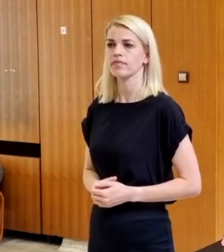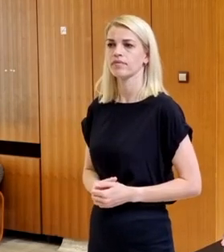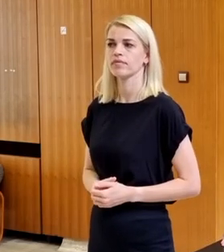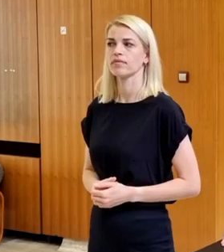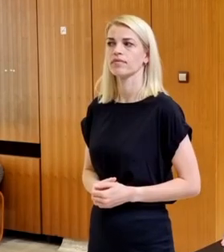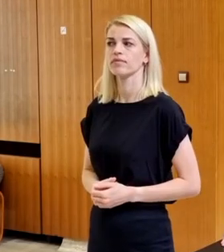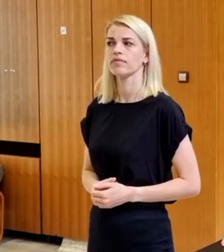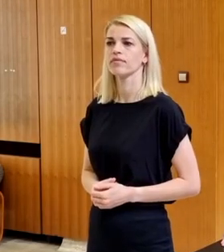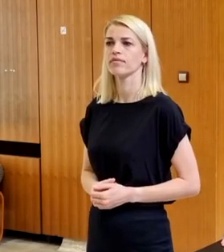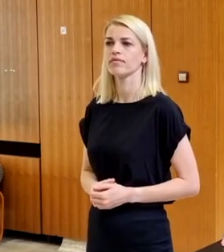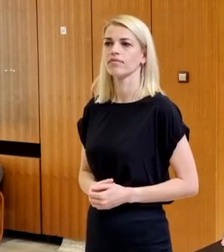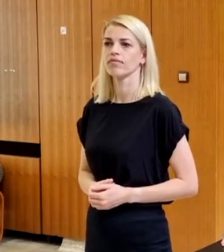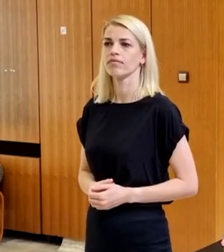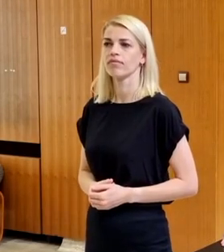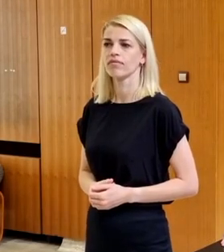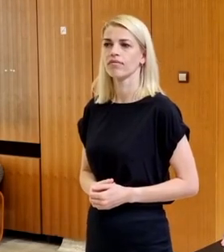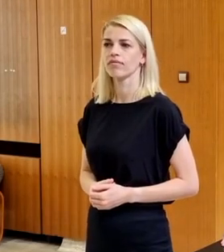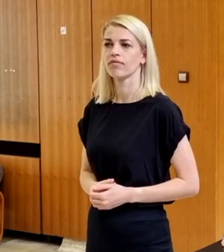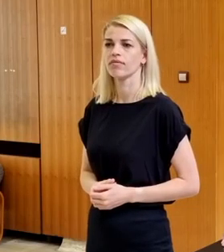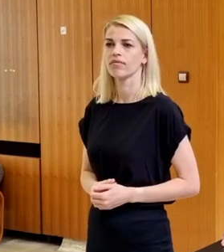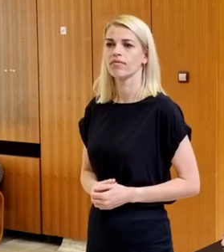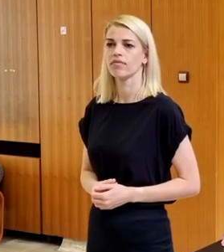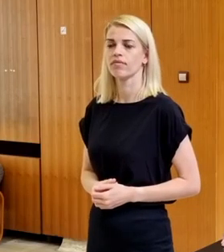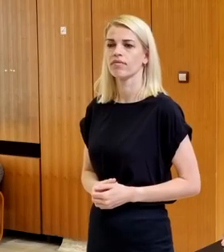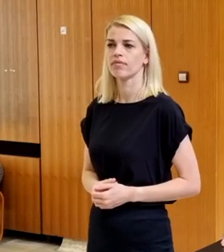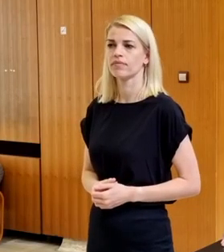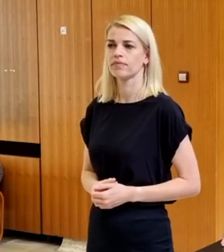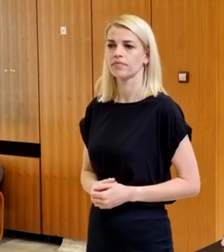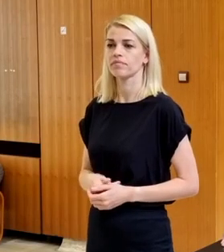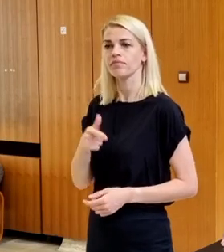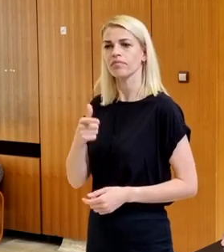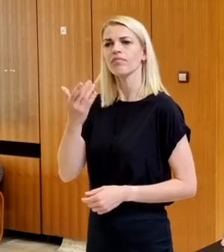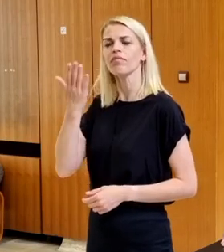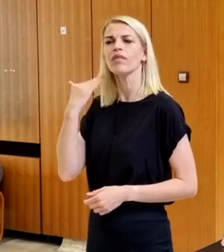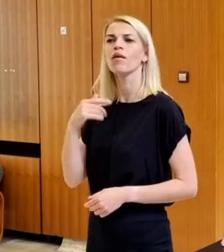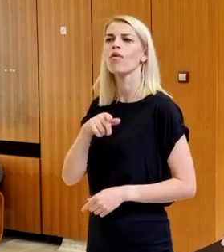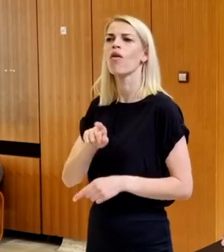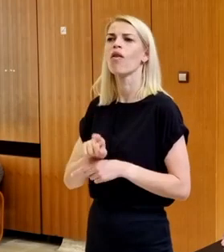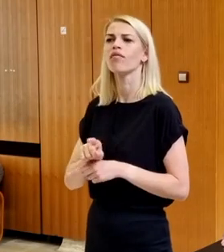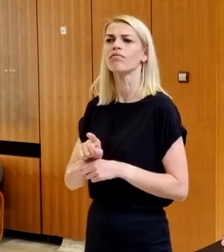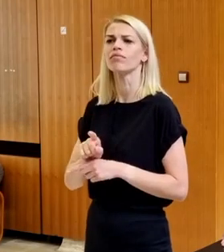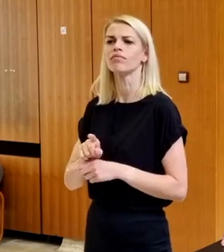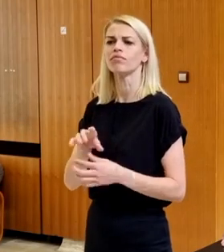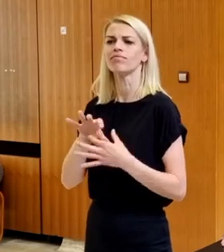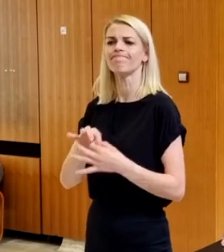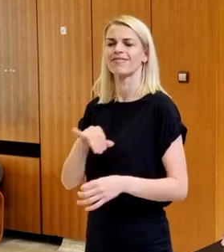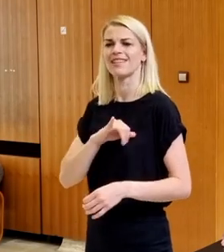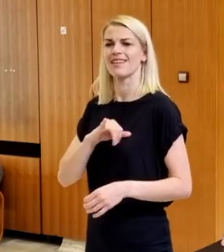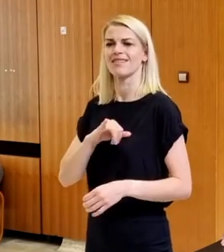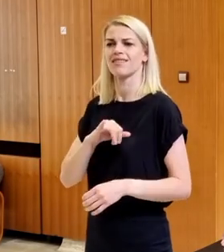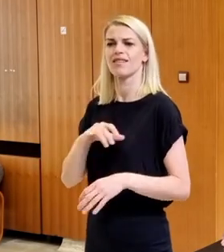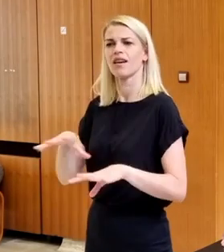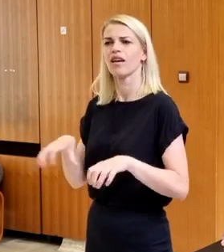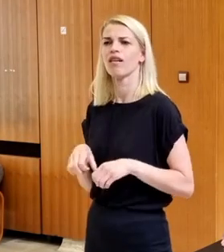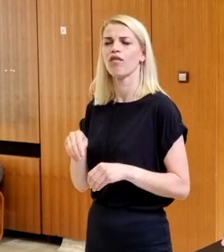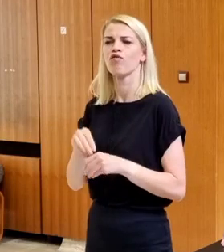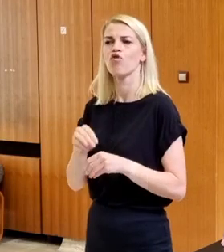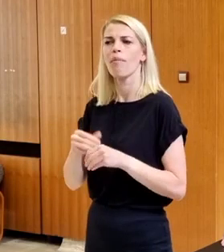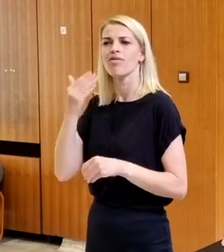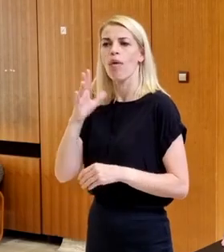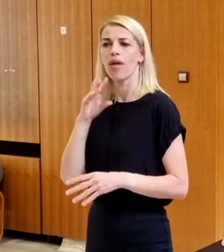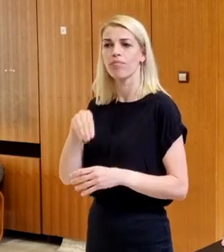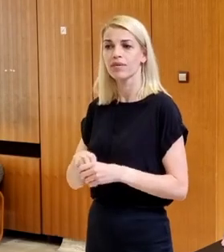boli takýmto spôsobom vlastne tiež zrealizované? Nie, neboli. Boli ste veľmi skeptickí aj voči nám tom pred voľbami a po voľbách, čo ja